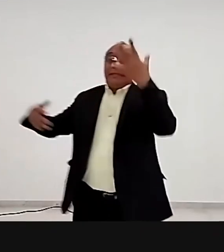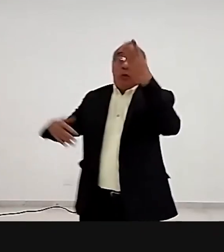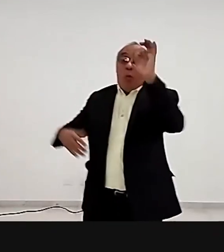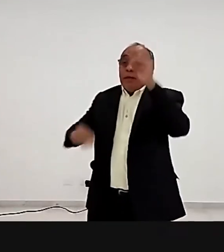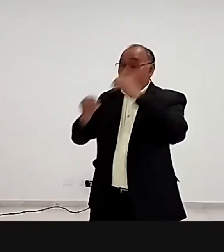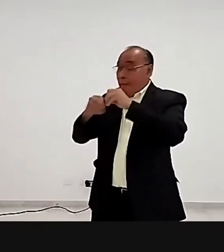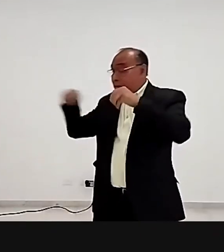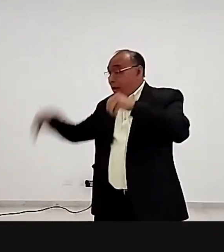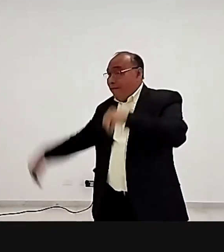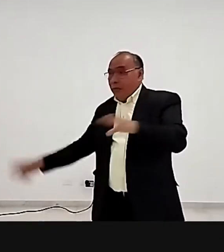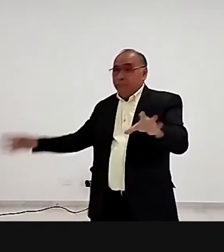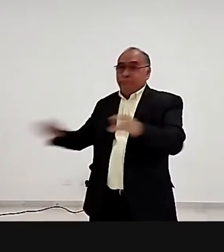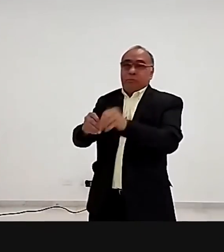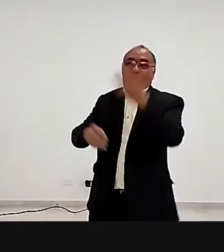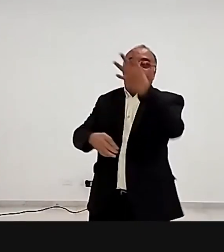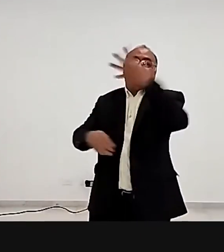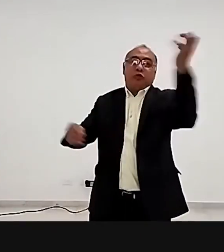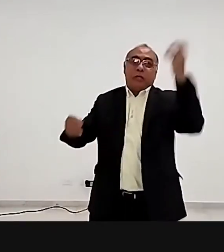los